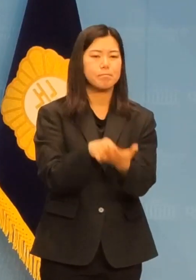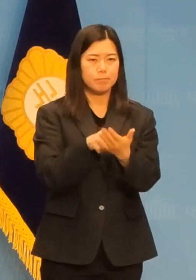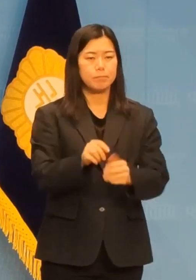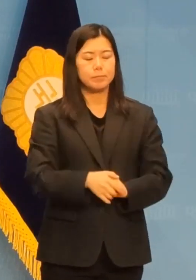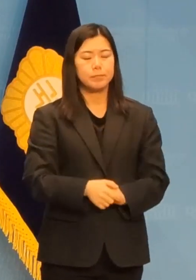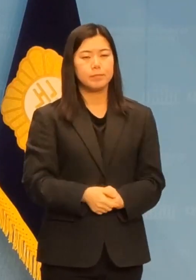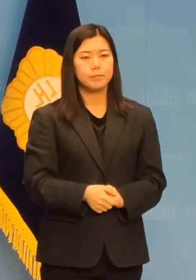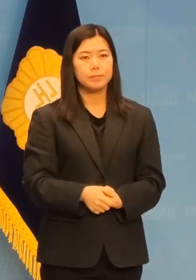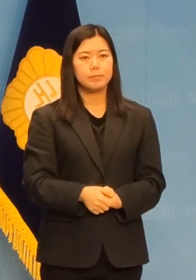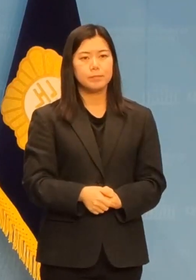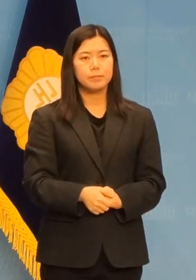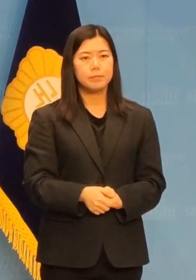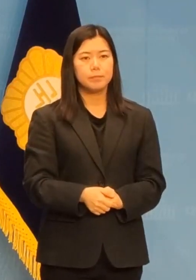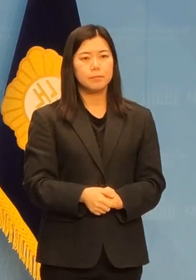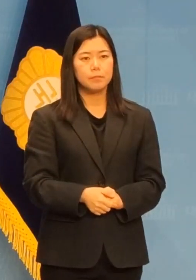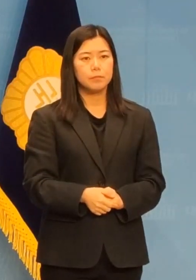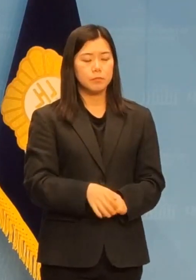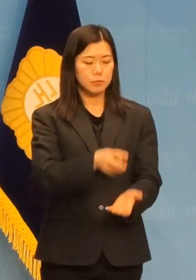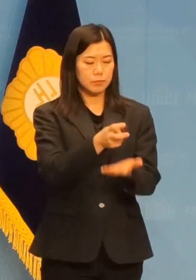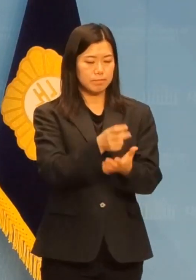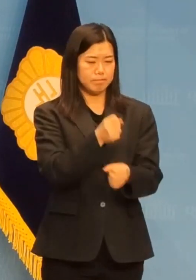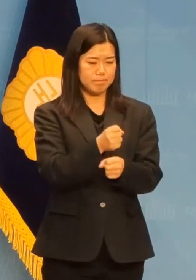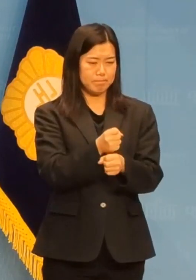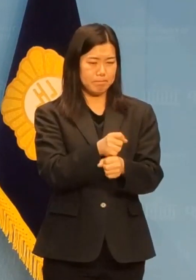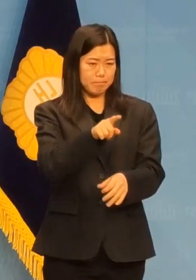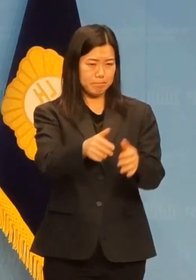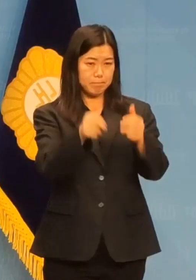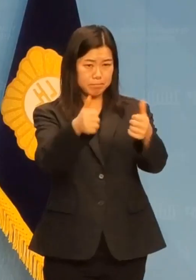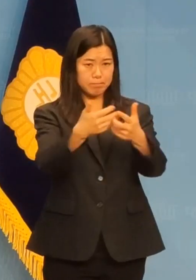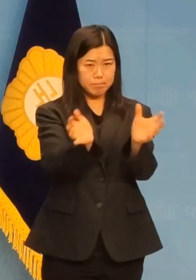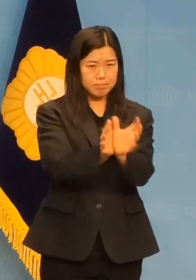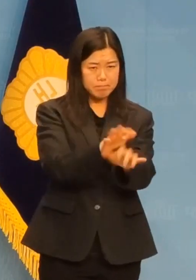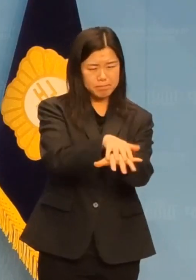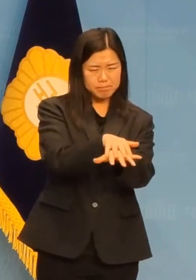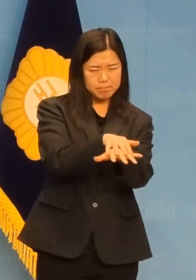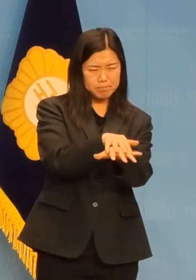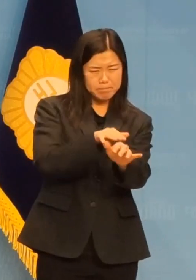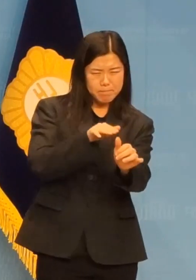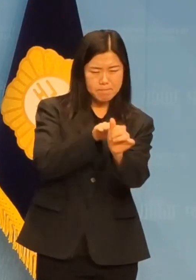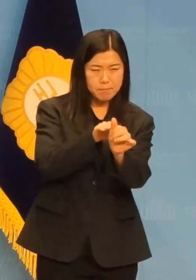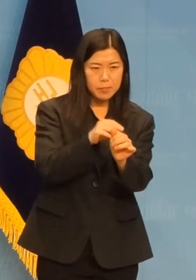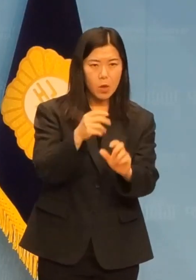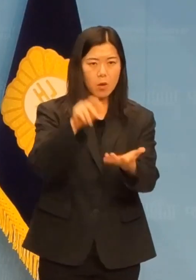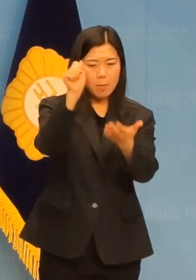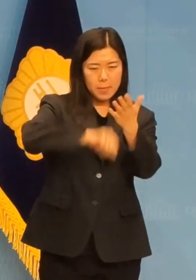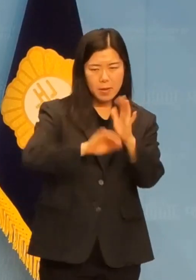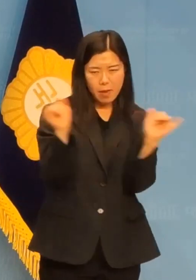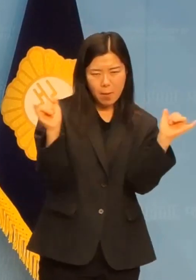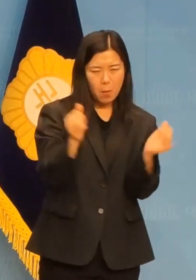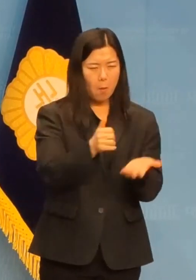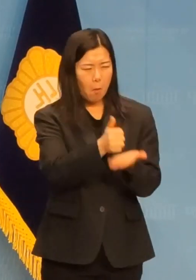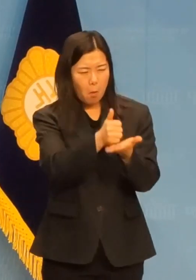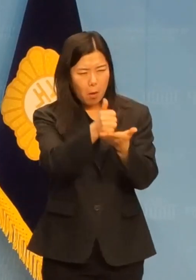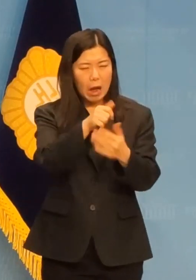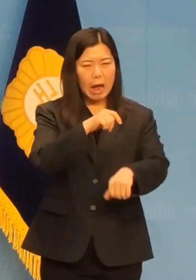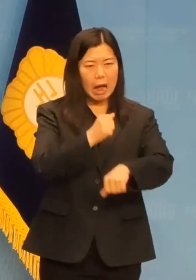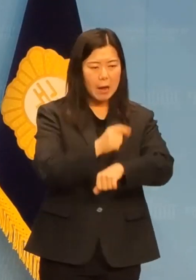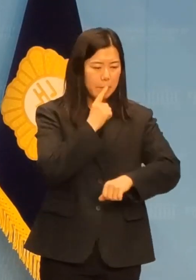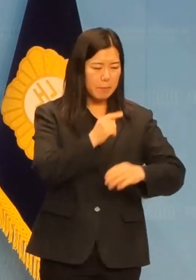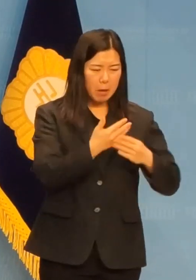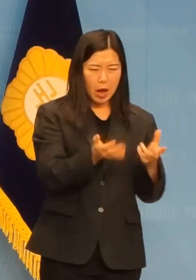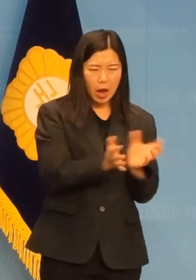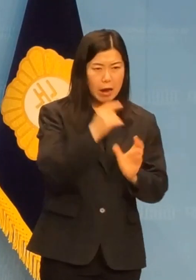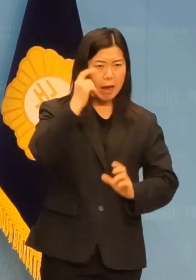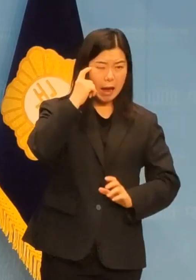자구책임입니다. 입법으로 재판부 구성에 개입하고 특정 방식으로 판사를 추천하겠다는 민주당의